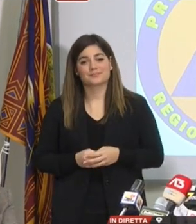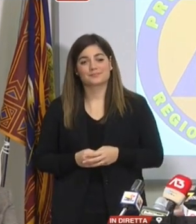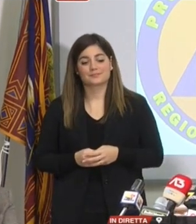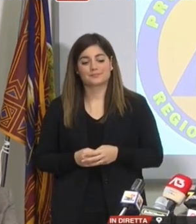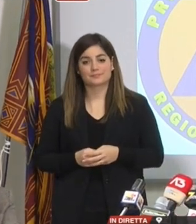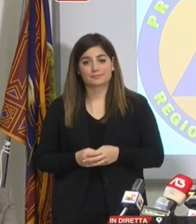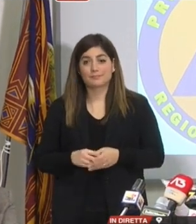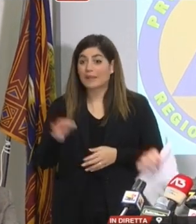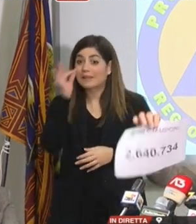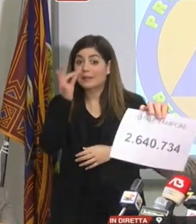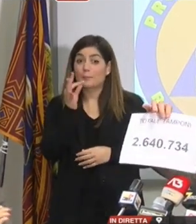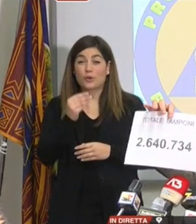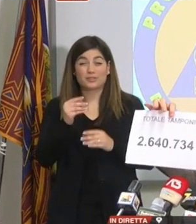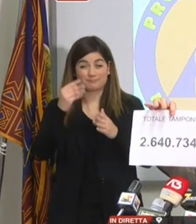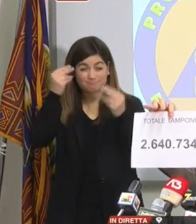Totale tamponi